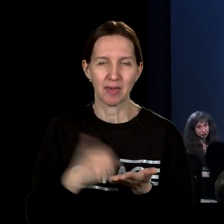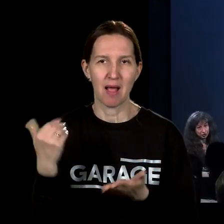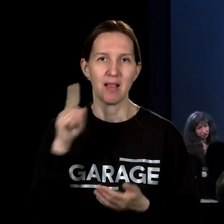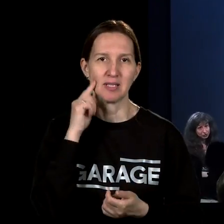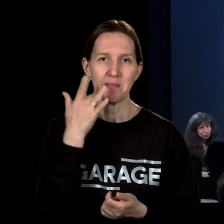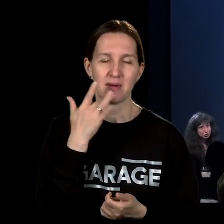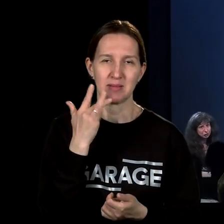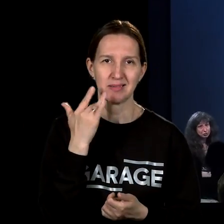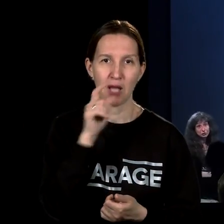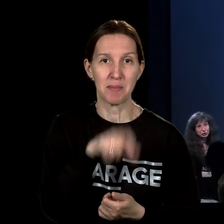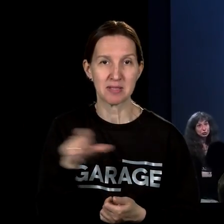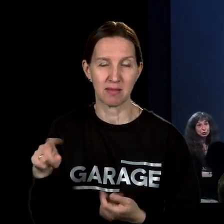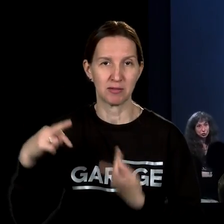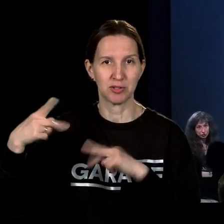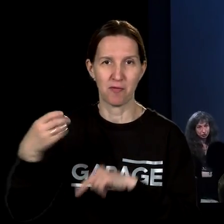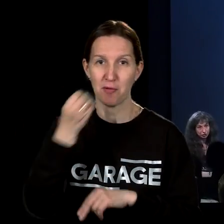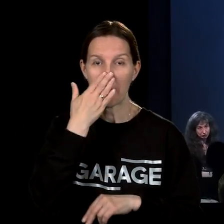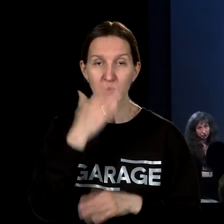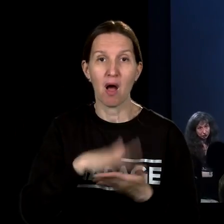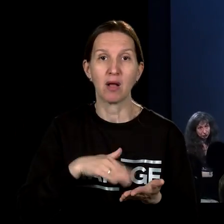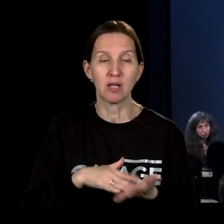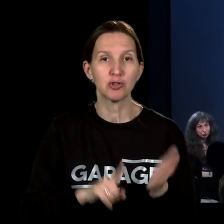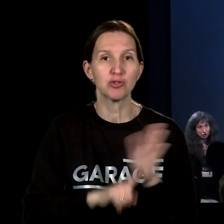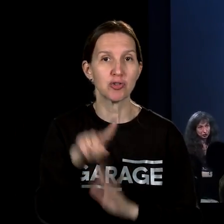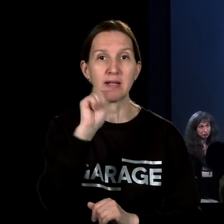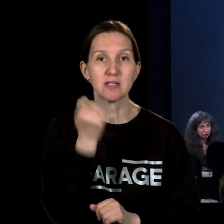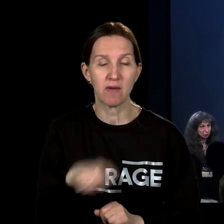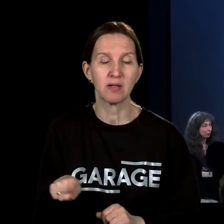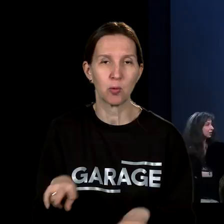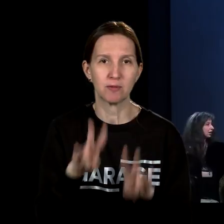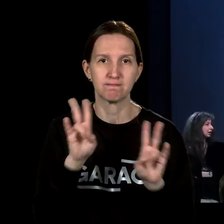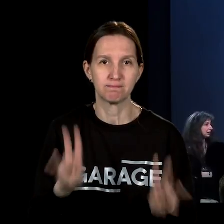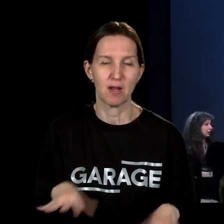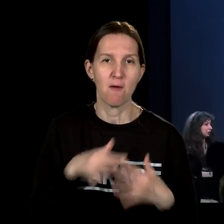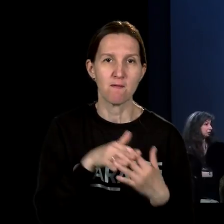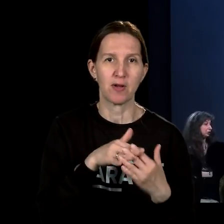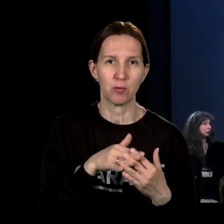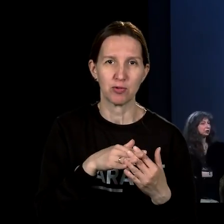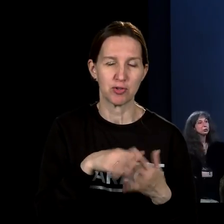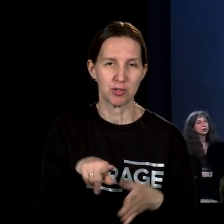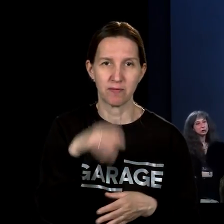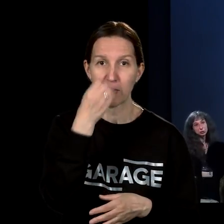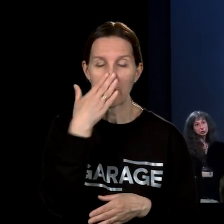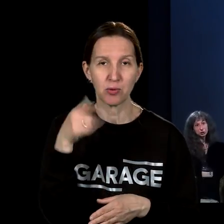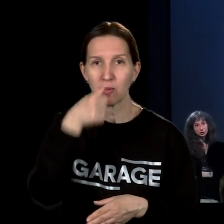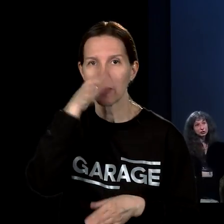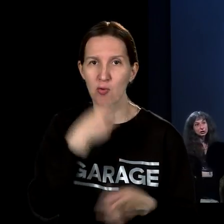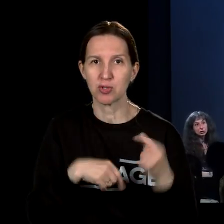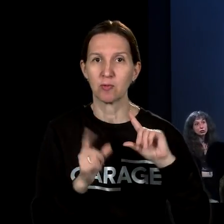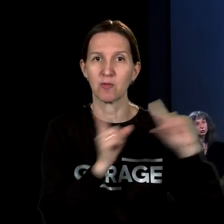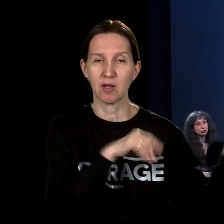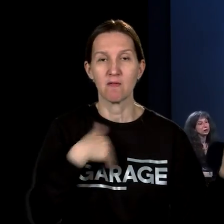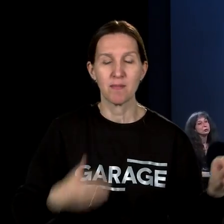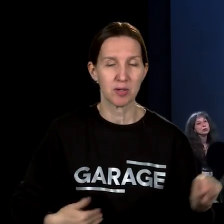этой Японии, воюющий во время войны, он не может вернуться во Францию, он не может выехать в Европу. И при этом он там весь